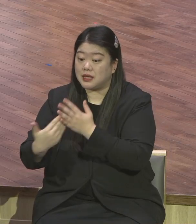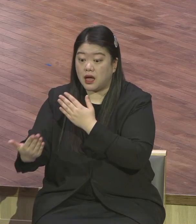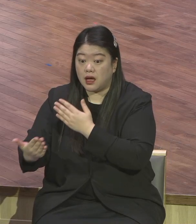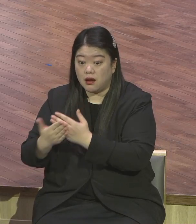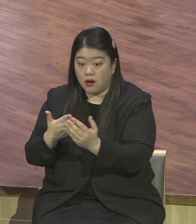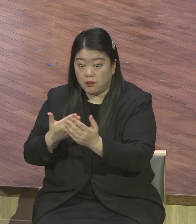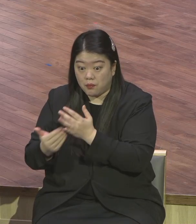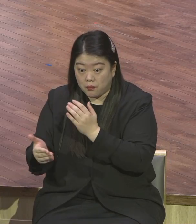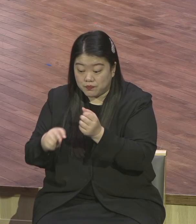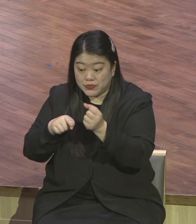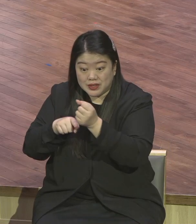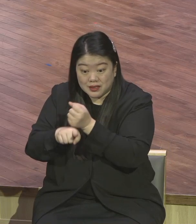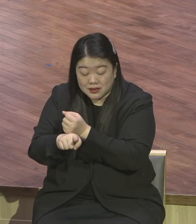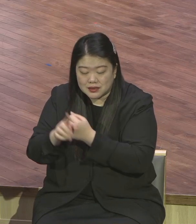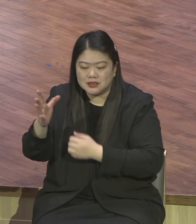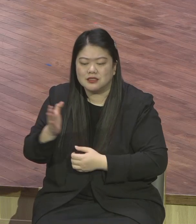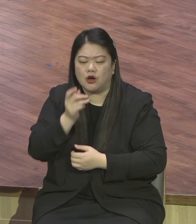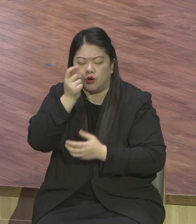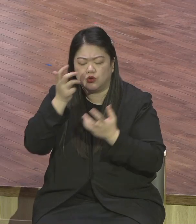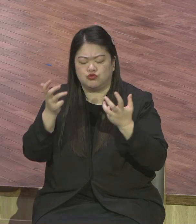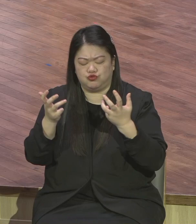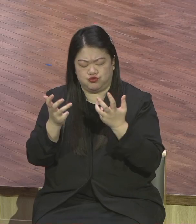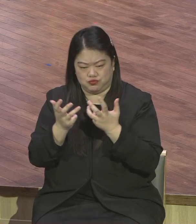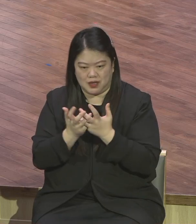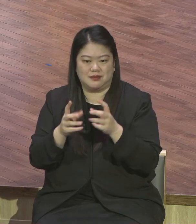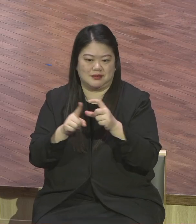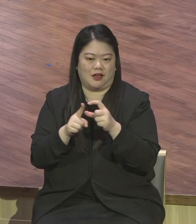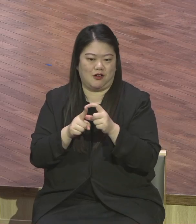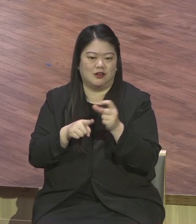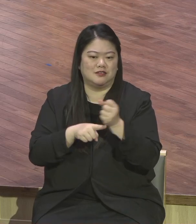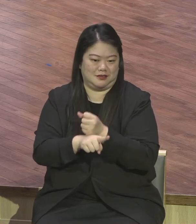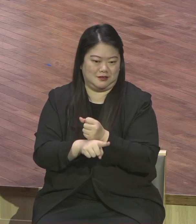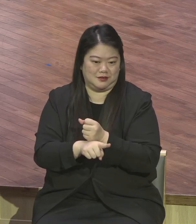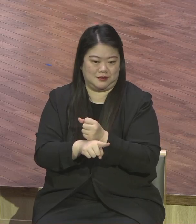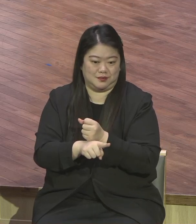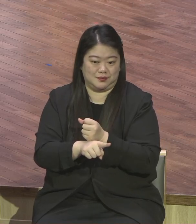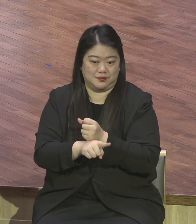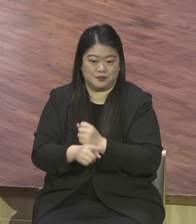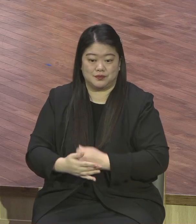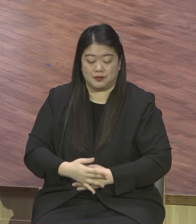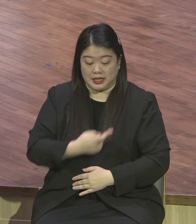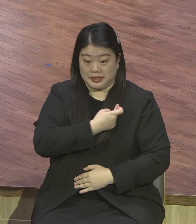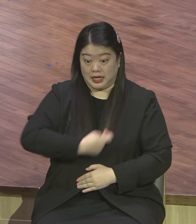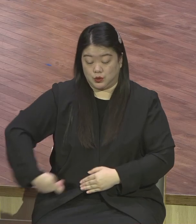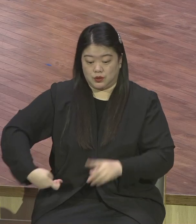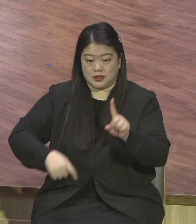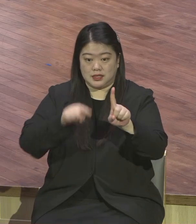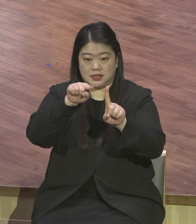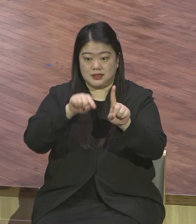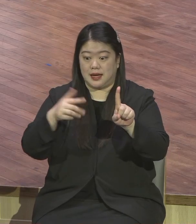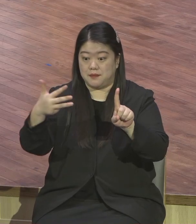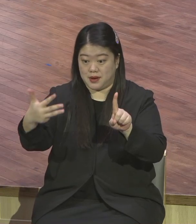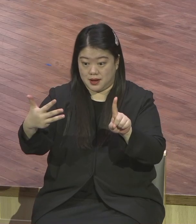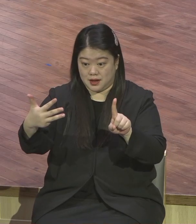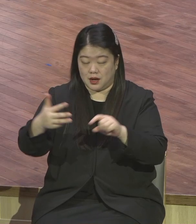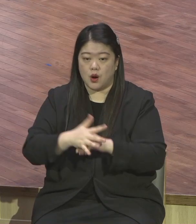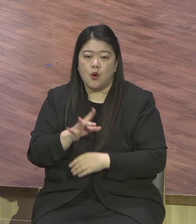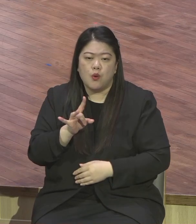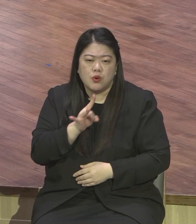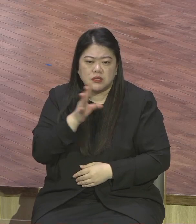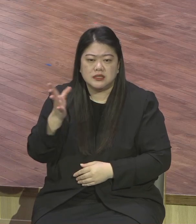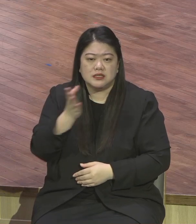성령 충만이라고 합니다. 성령 충만. 그 핵심이 1장 8절에 나오잖아요. 오직 성령이 내게 임하시면